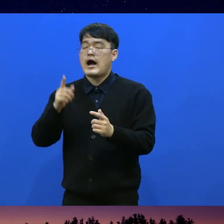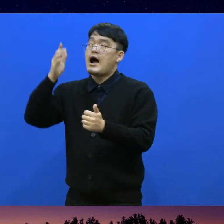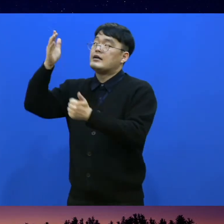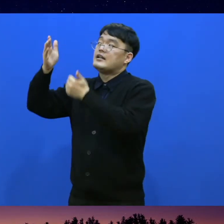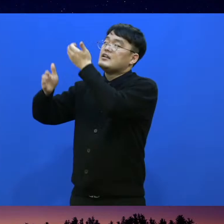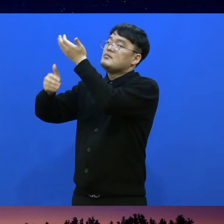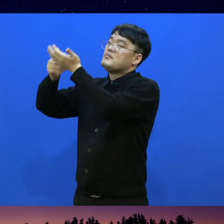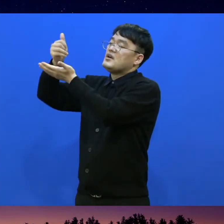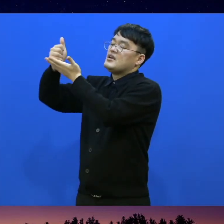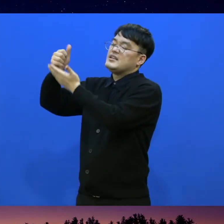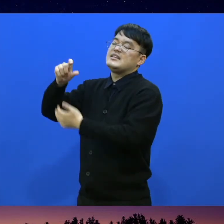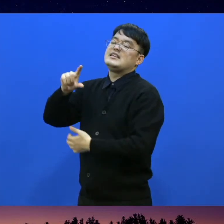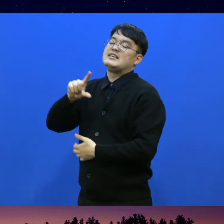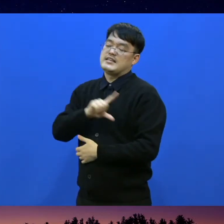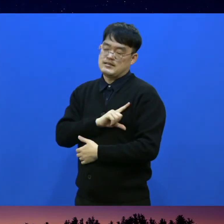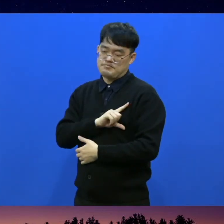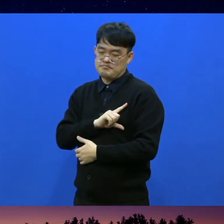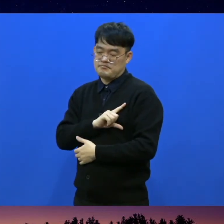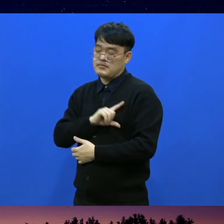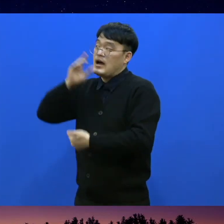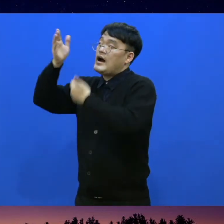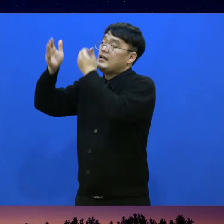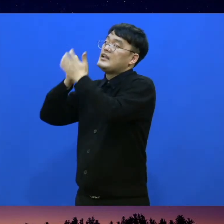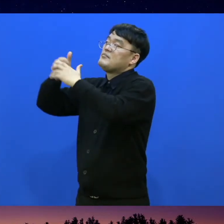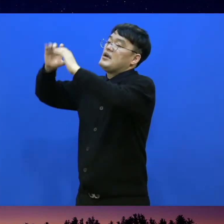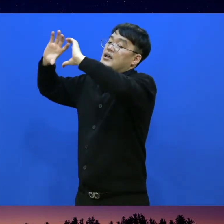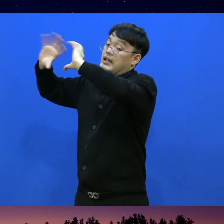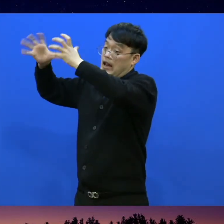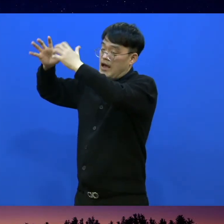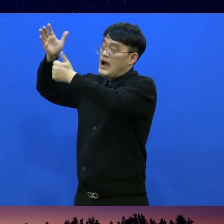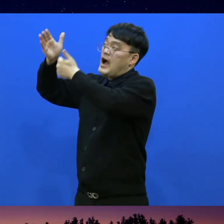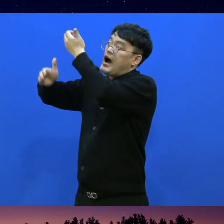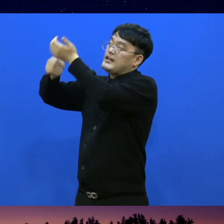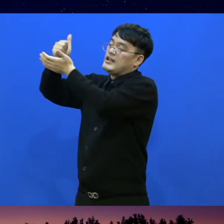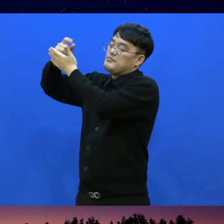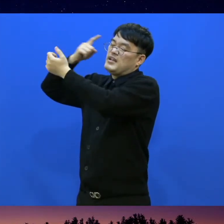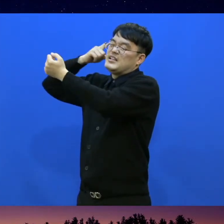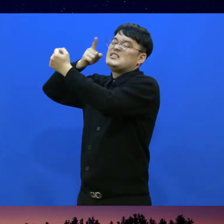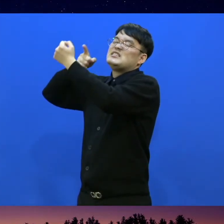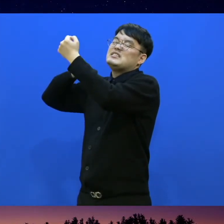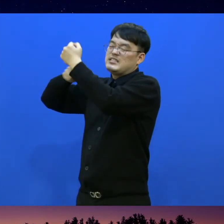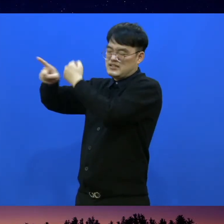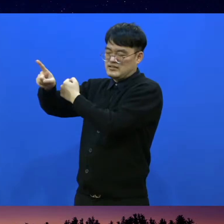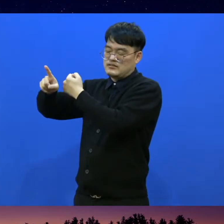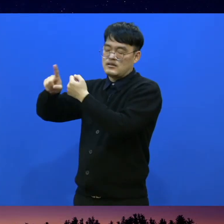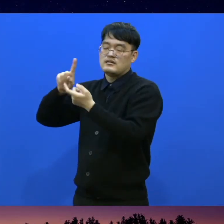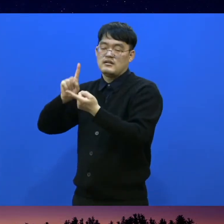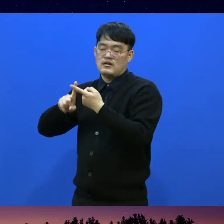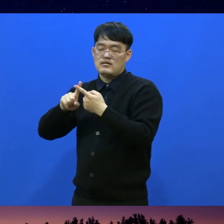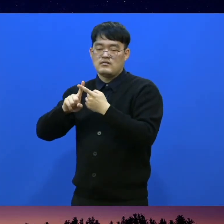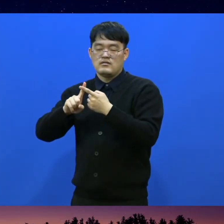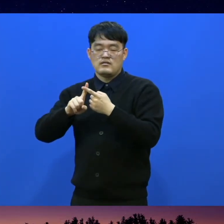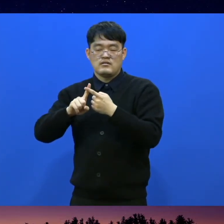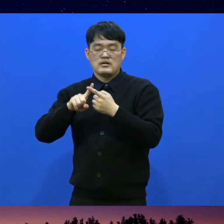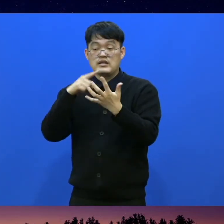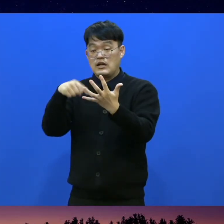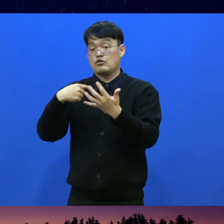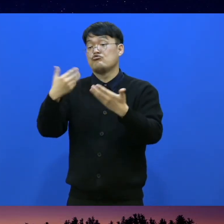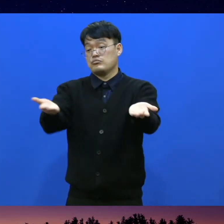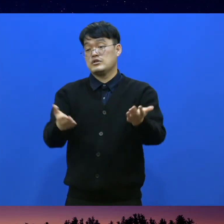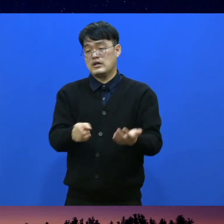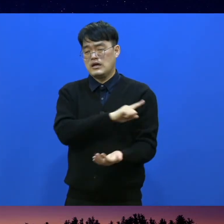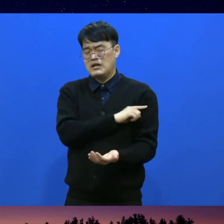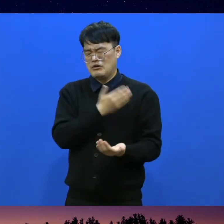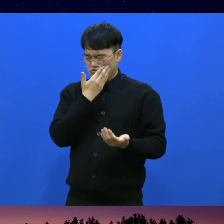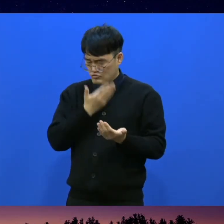이름, 하나님의 나라, 하나님의 뜻을 앞부분에 다 가지고 있어요. 가장 중요한 것은